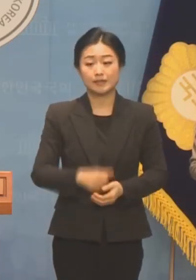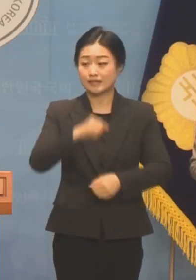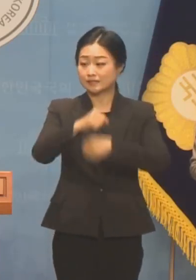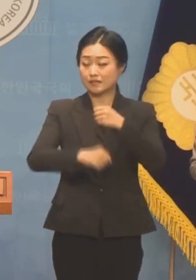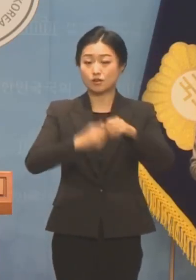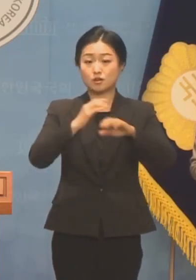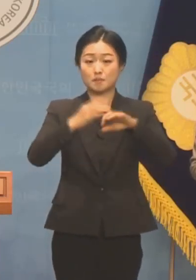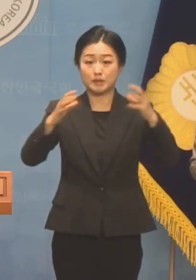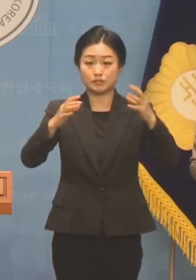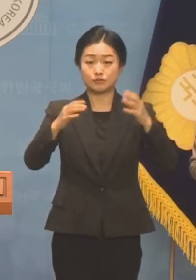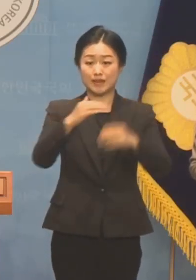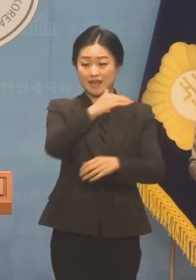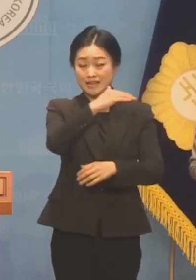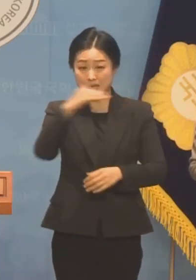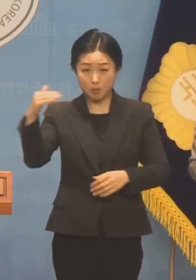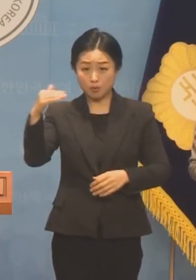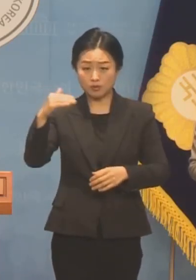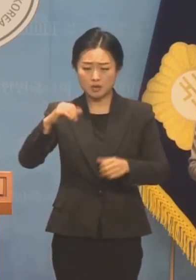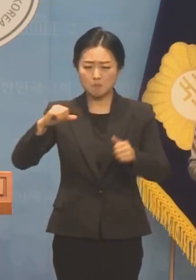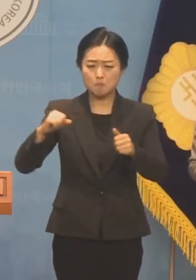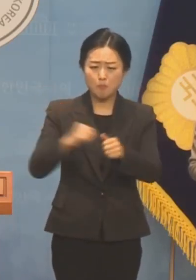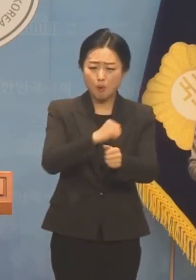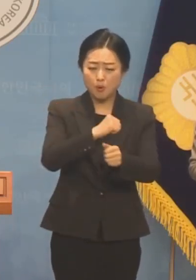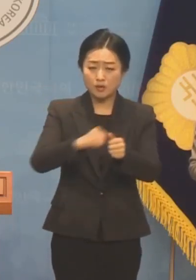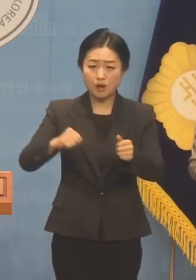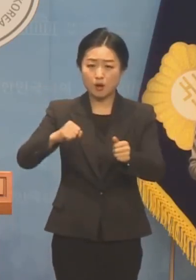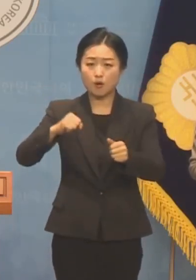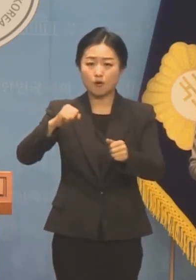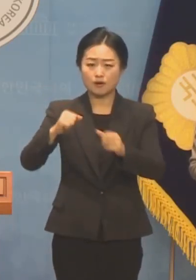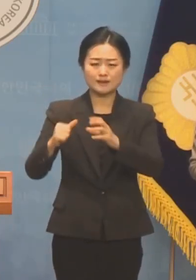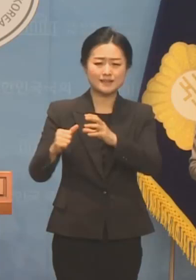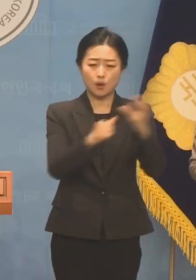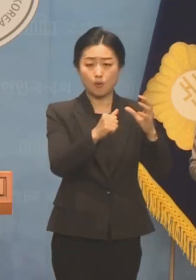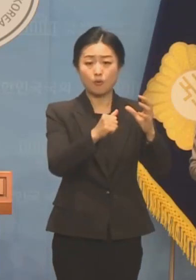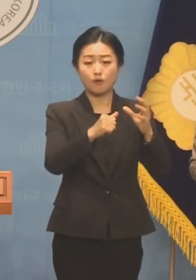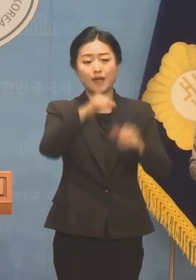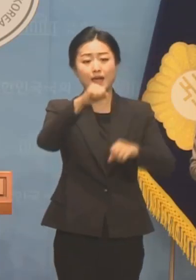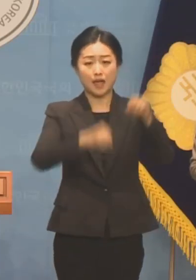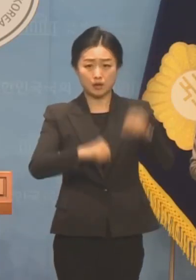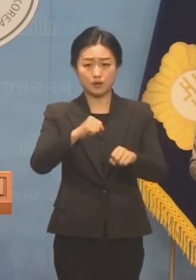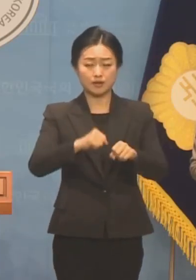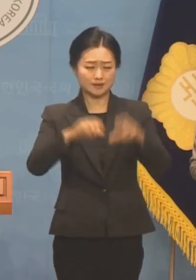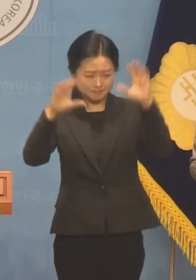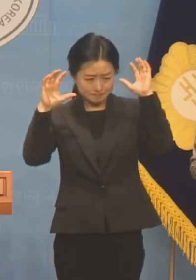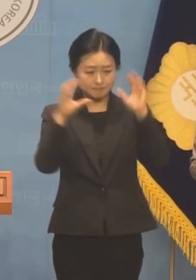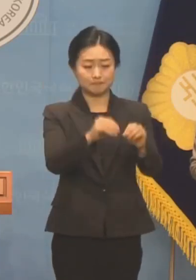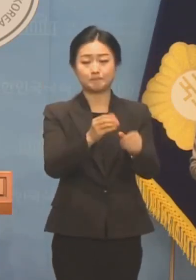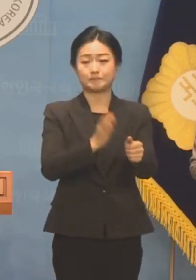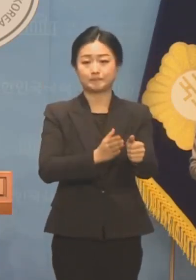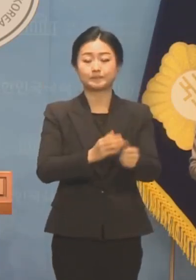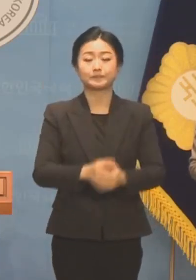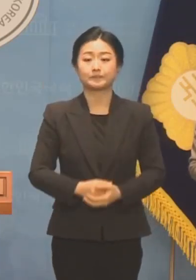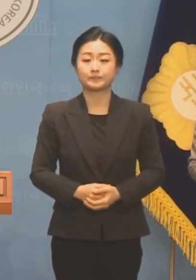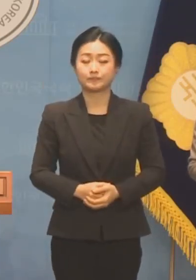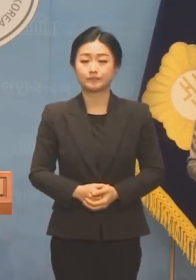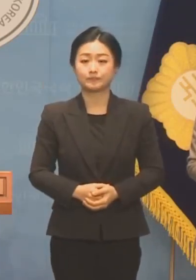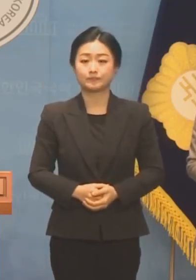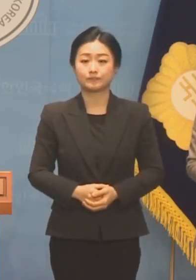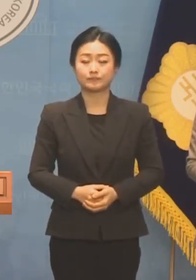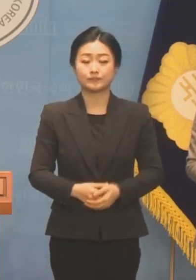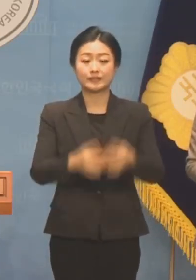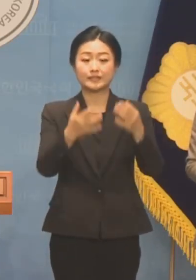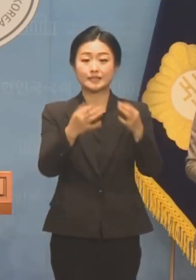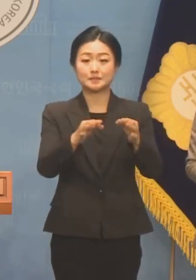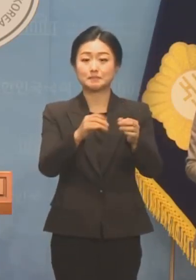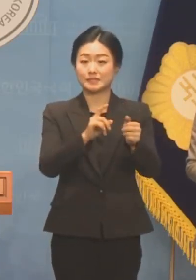자유민주주의 기본 질서를 폭력으로 위협하는 위헌적 행태를 즉각 멈추십시오. 김